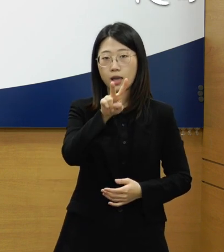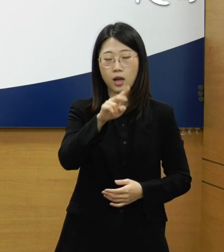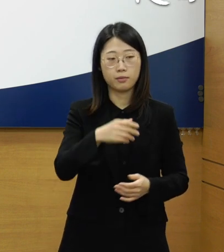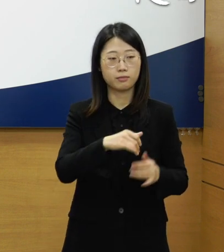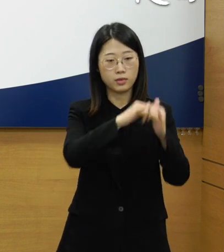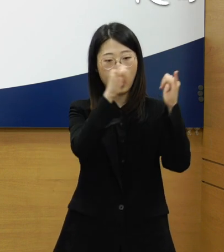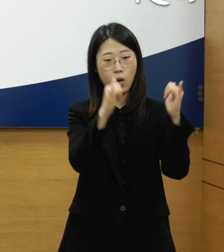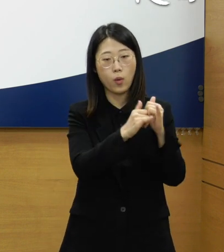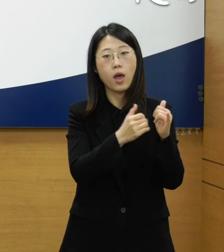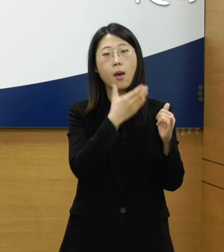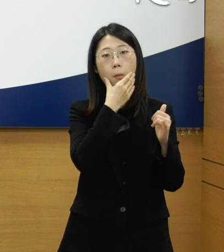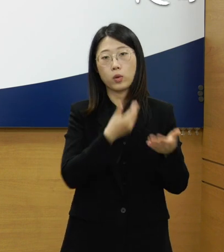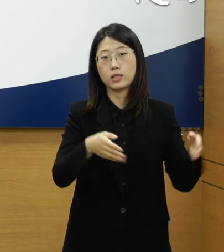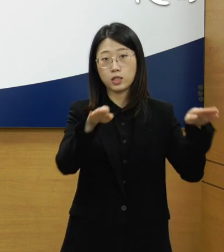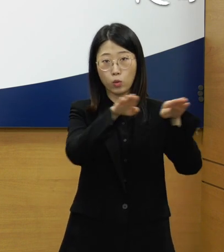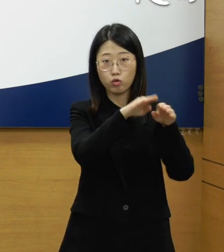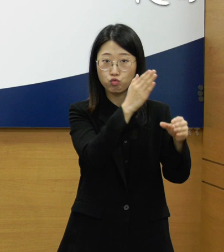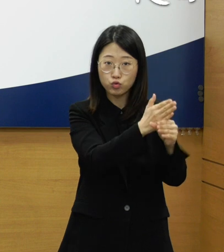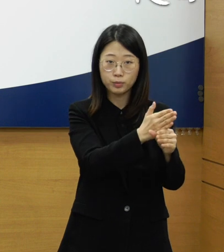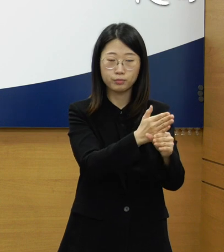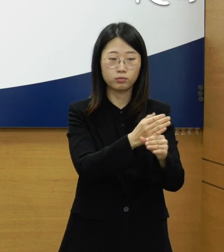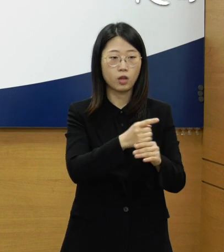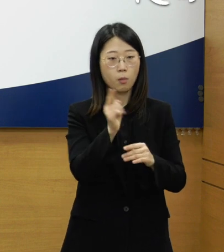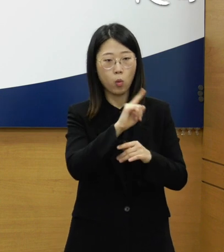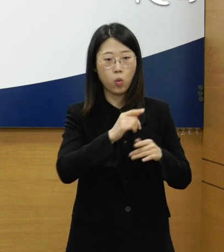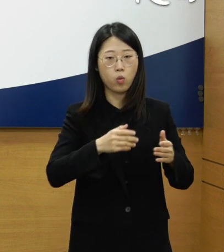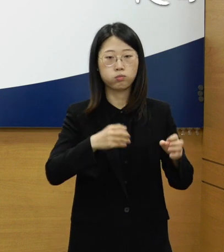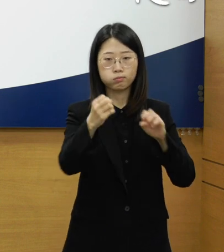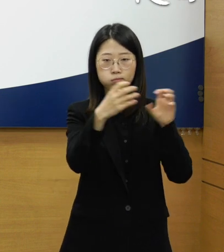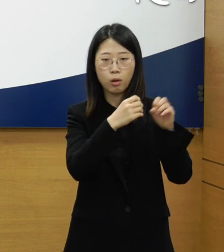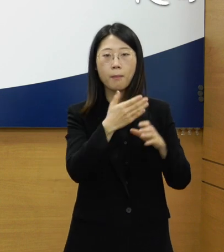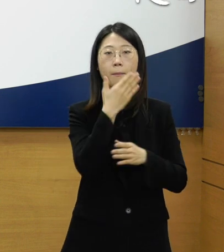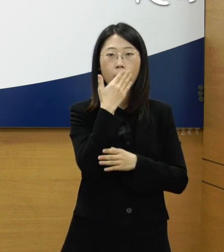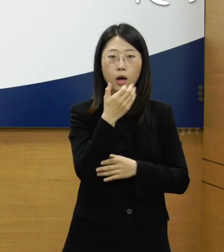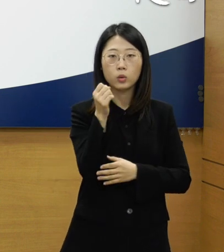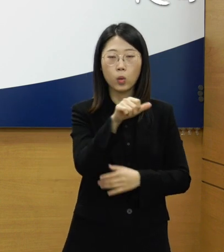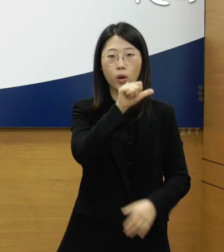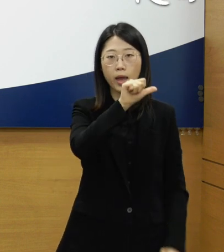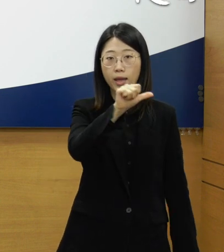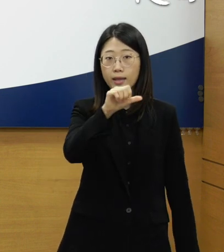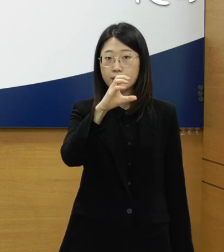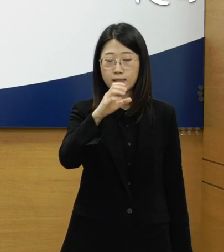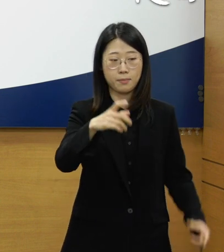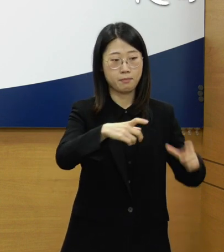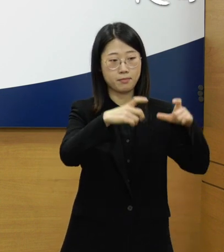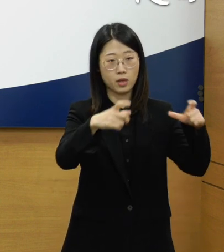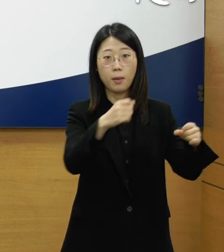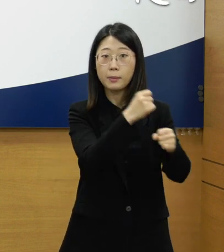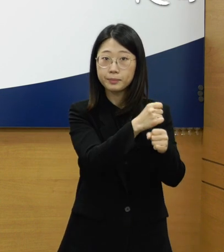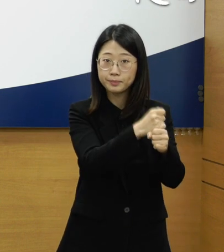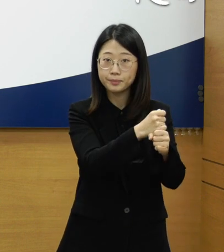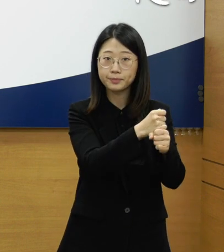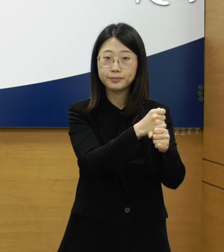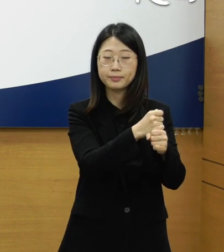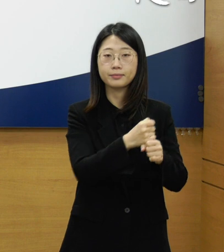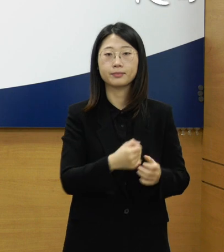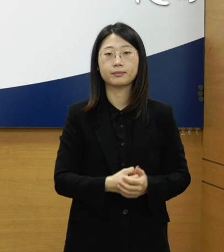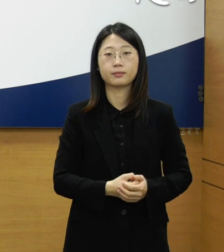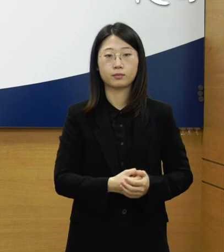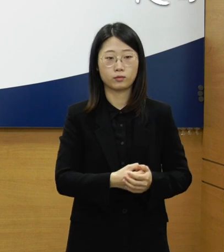대하종합사회복지관을 중심으로 의사소통 무장애 AAC 마을 만들기